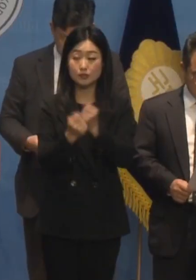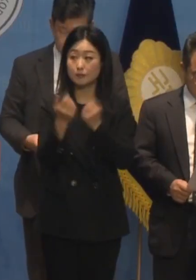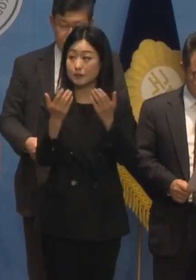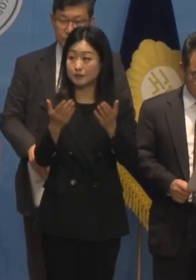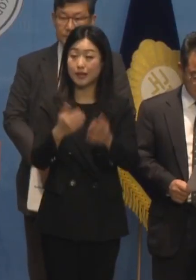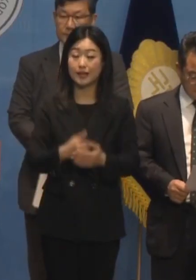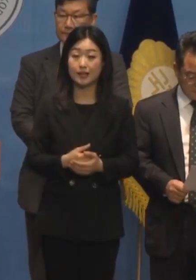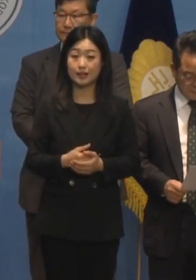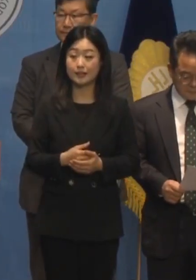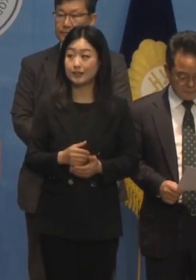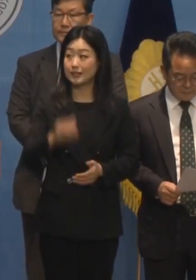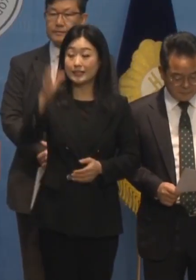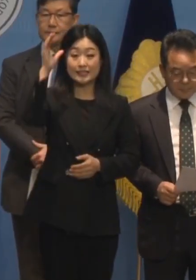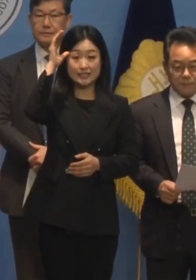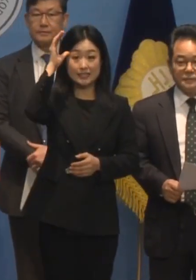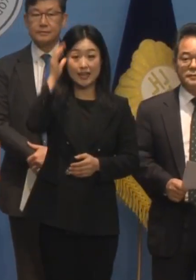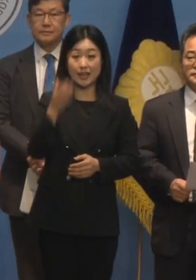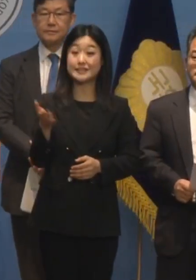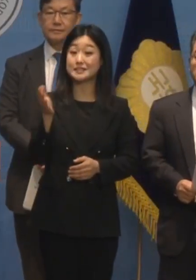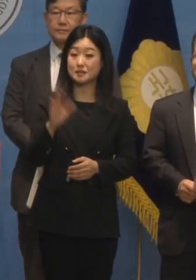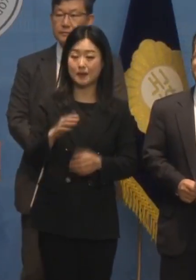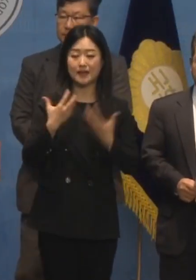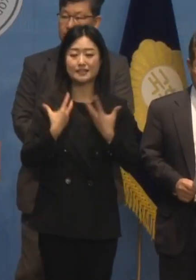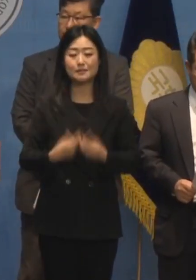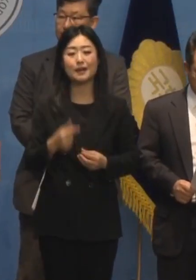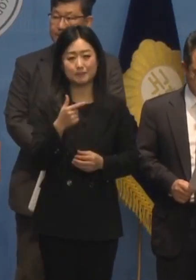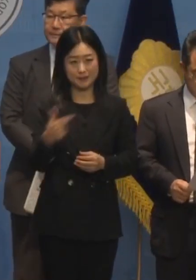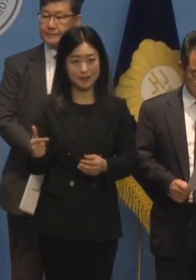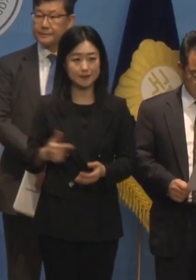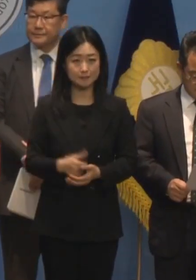기대는 했으나 역시 실망입니다.